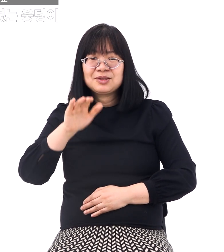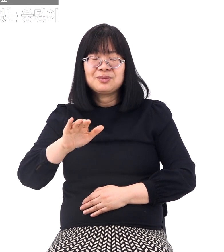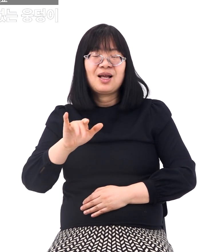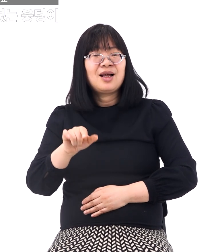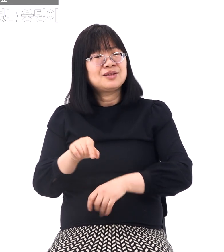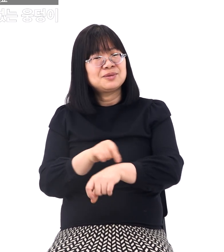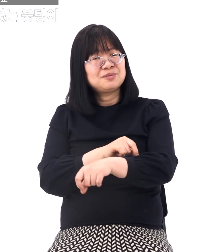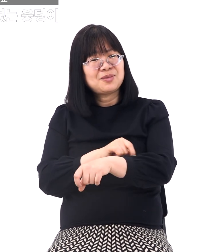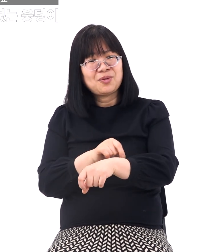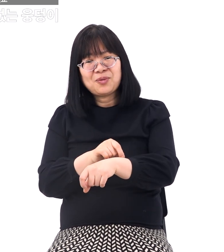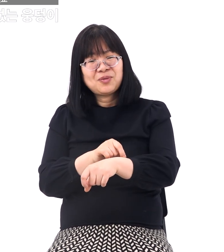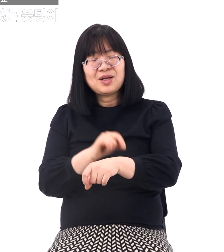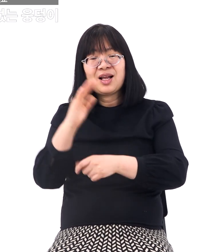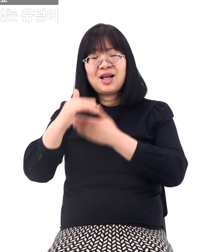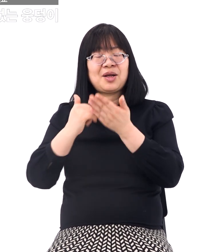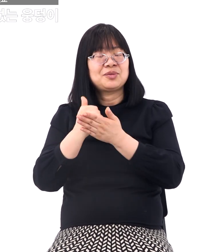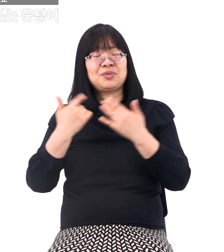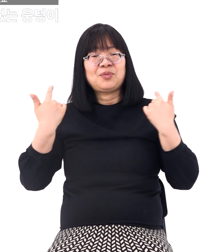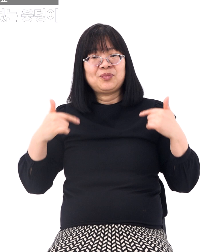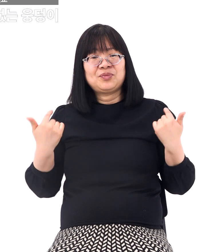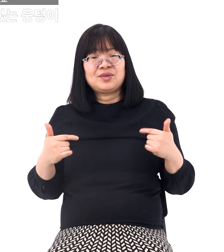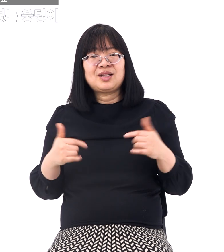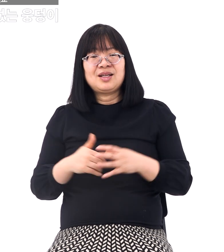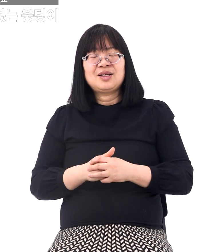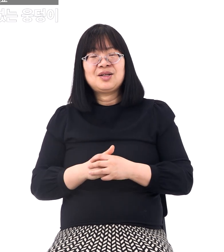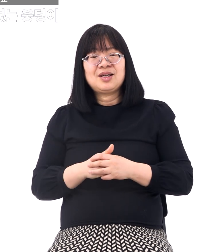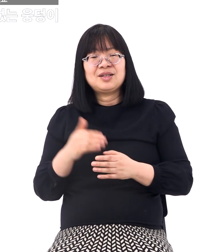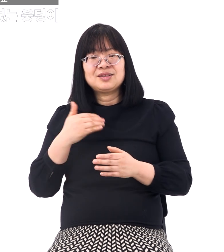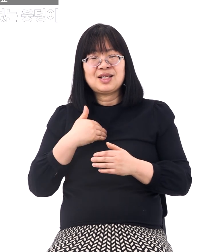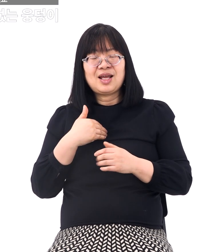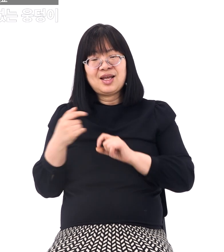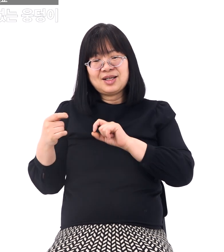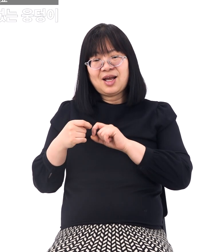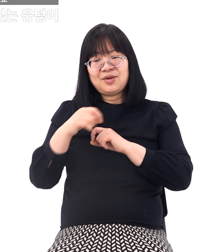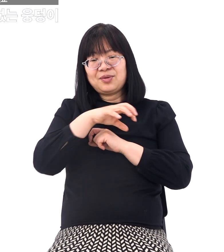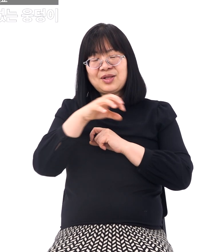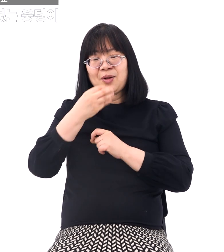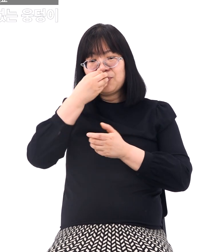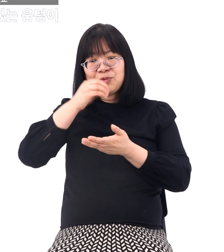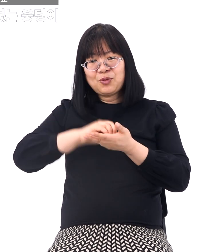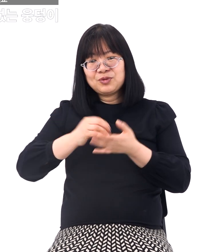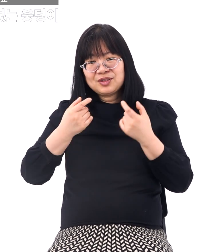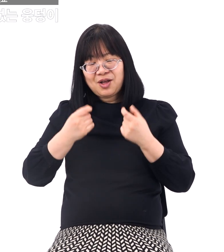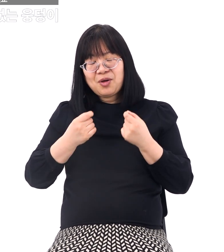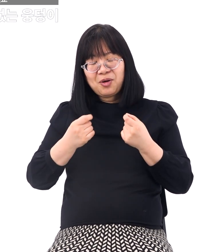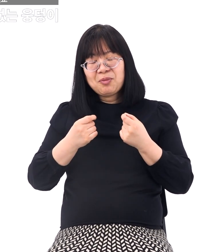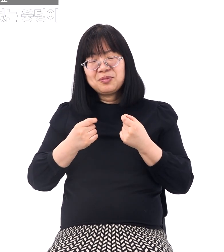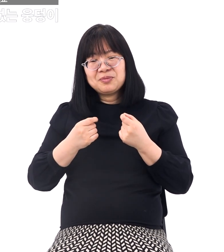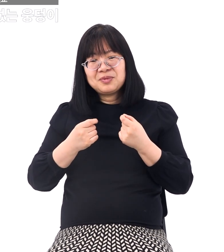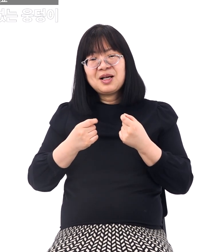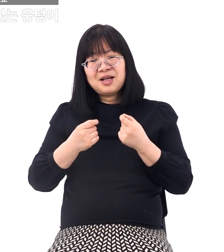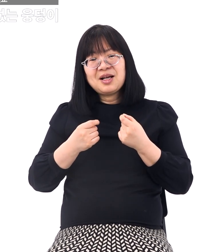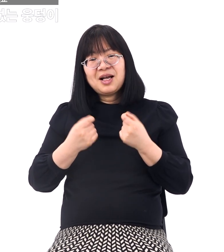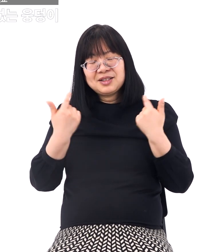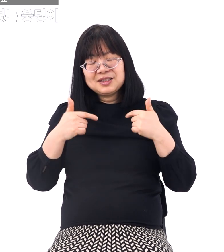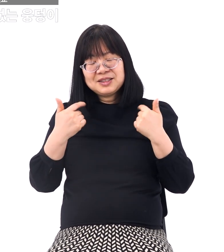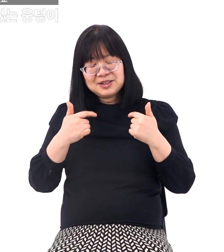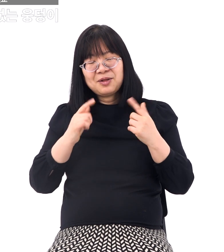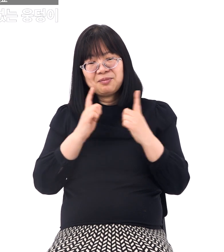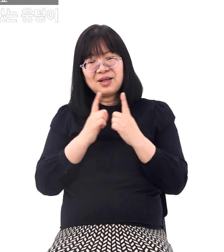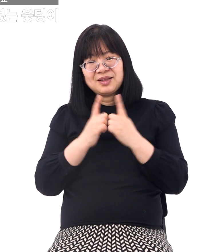그닥 하나님은 언제나 그저 내 주변에 돌멩이처럼 굴러다니는 그 형제들